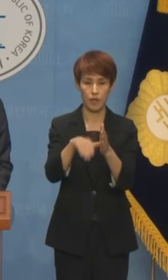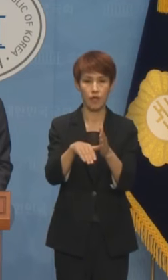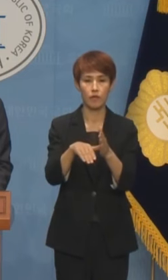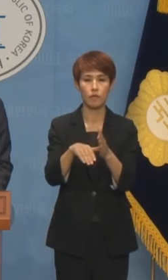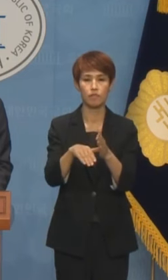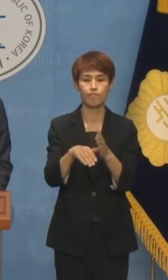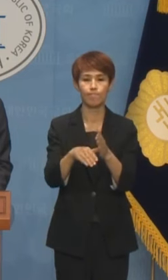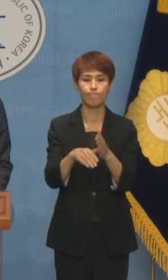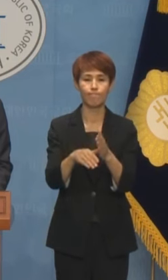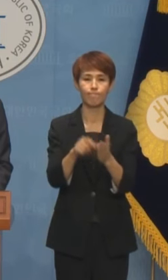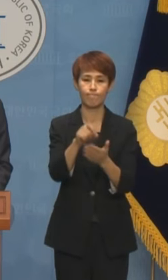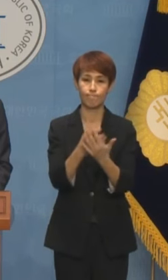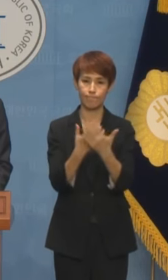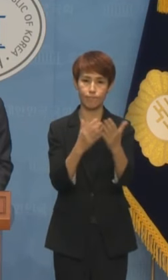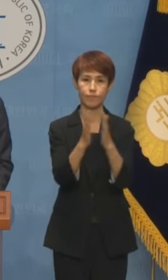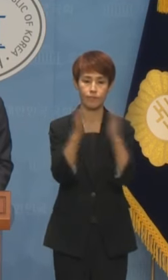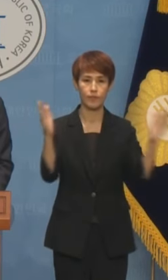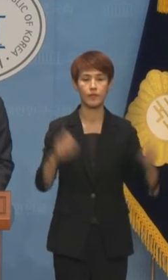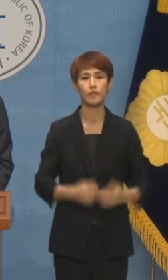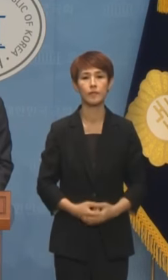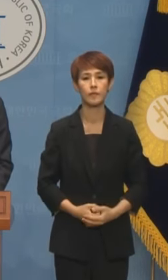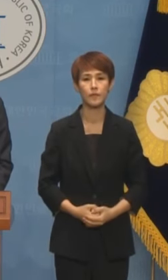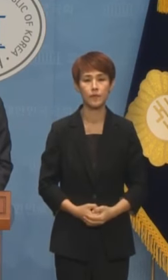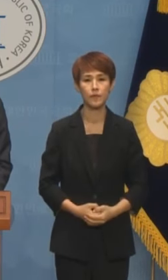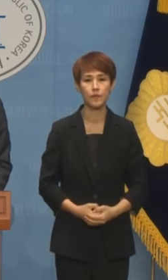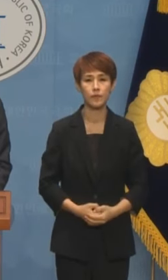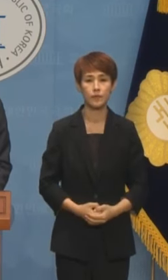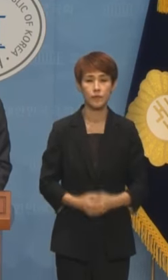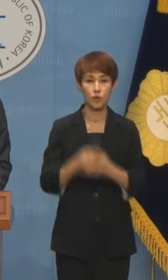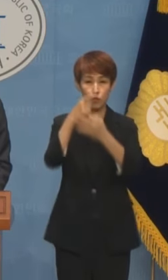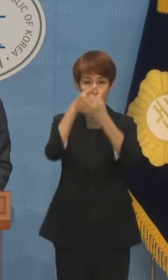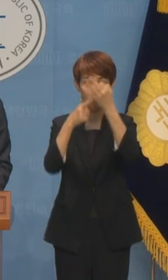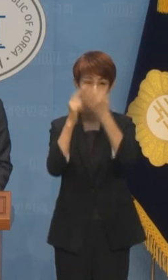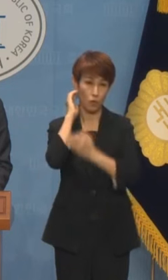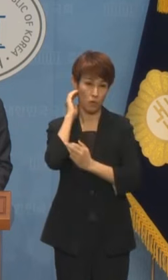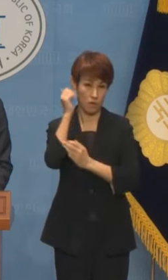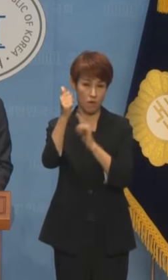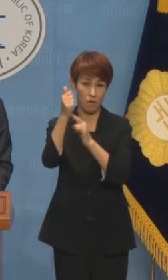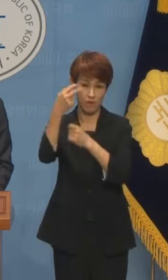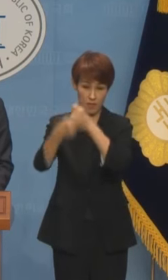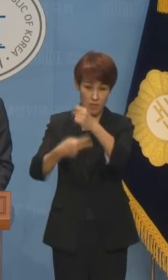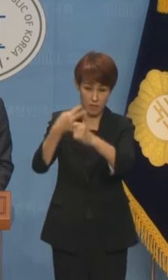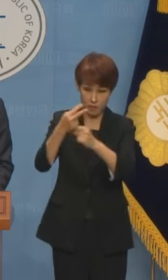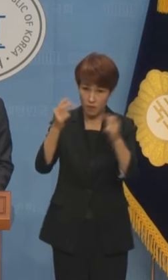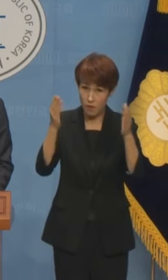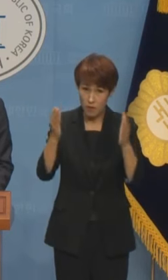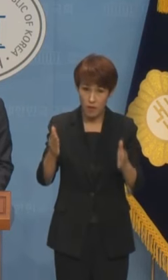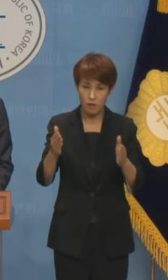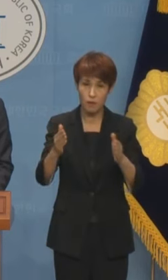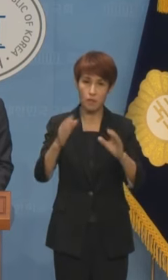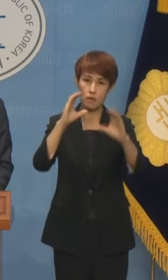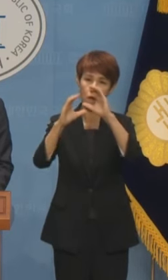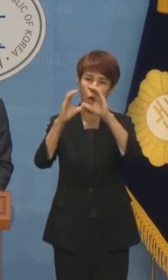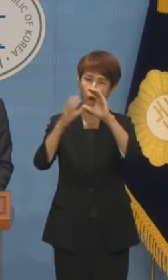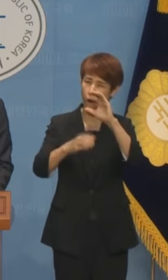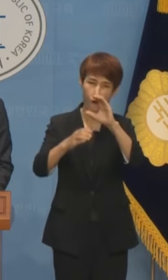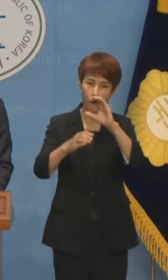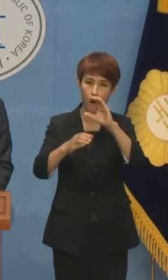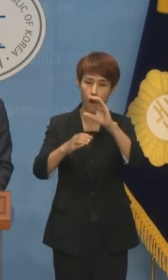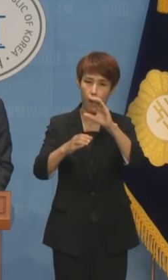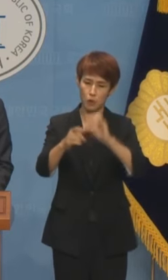온브리핑 시작하도록 하겠습니다. 윤석열 대통령 2년은 불통과 독선,